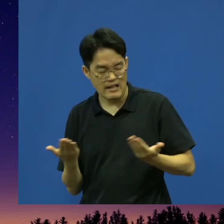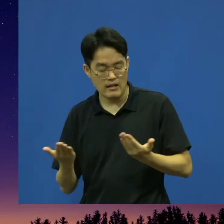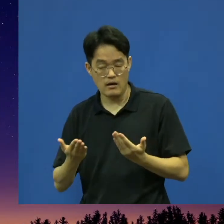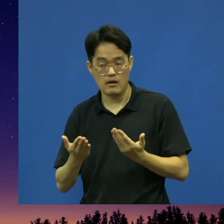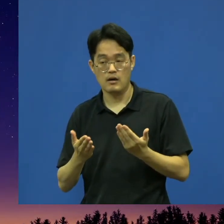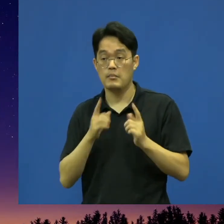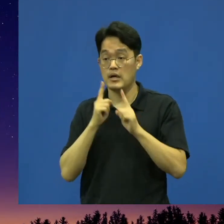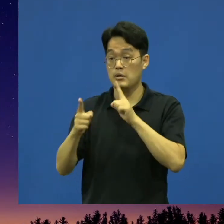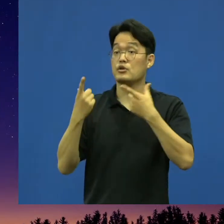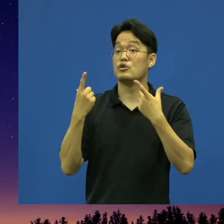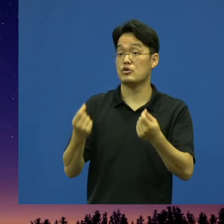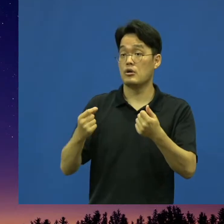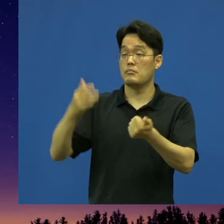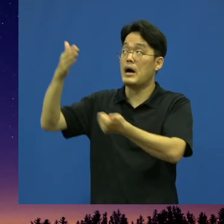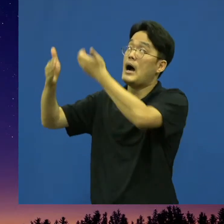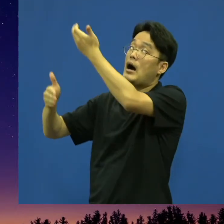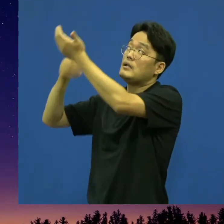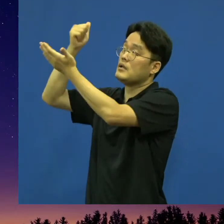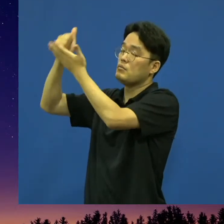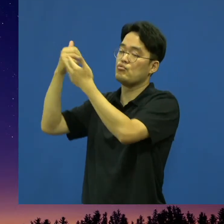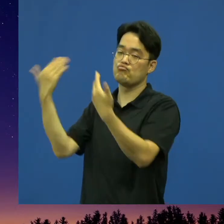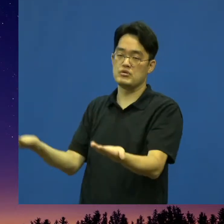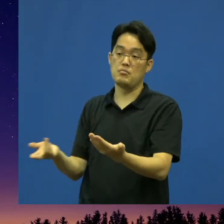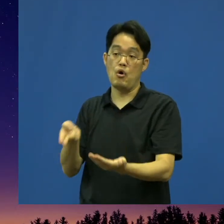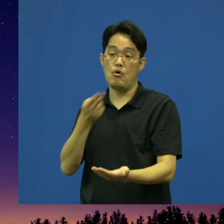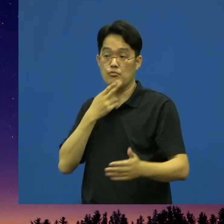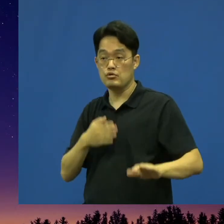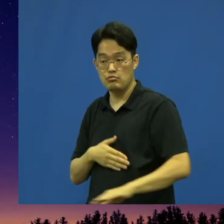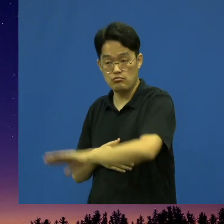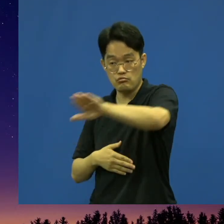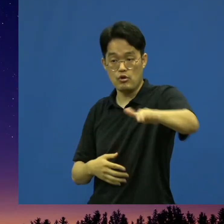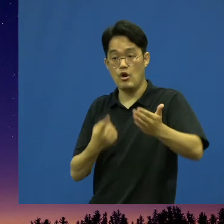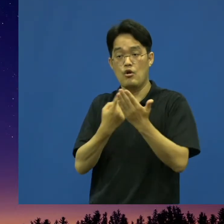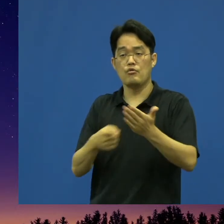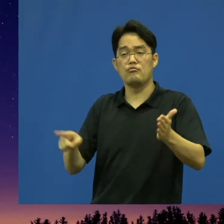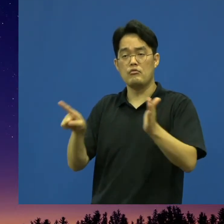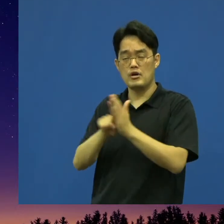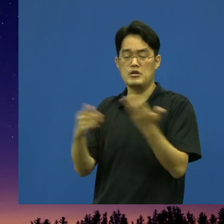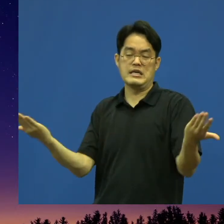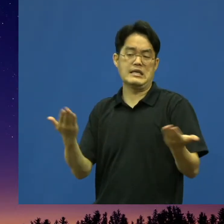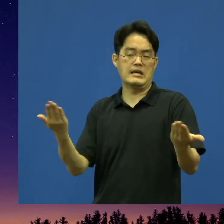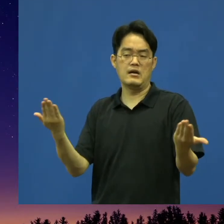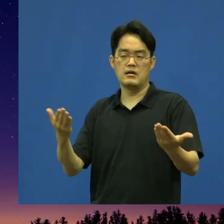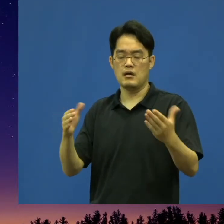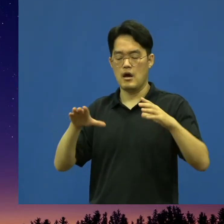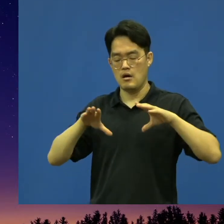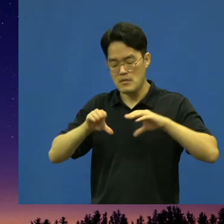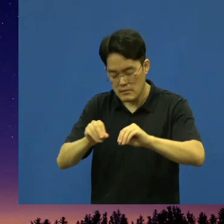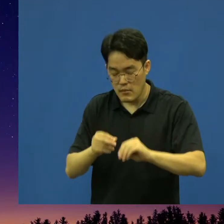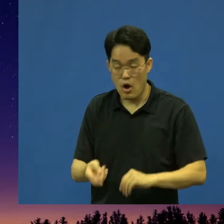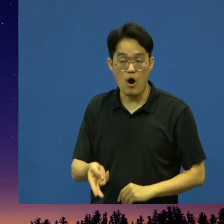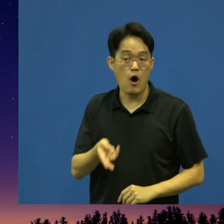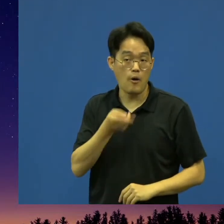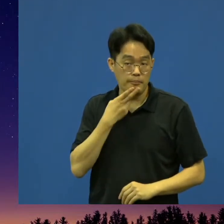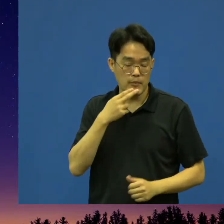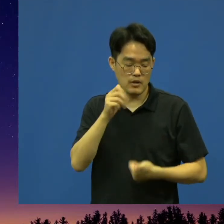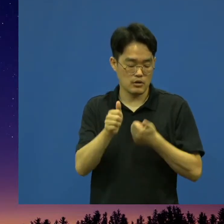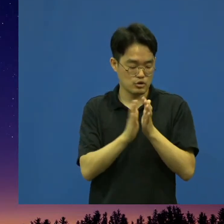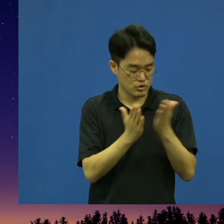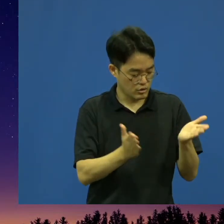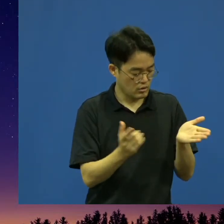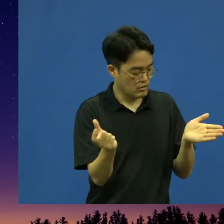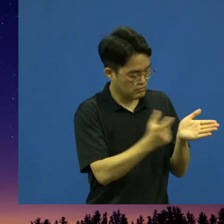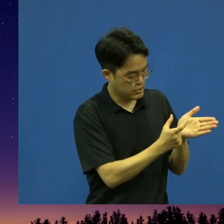쉬지 않고 우리를 위하여 일하시기를 멈춘 적이 없었다는 것이 성경이 하고 있는 말이에요.